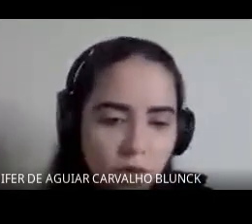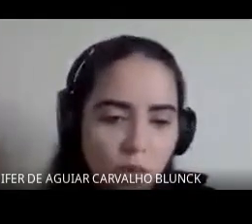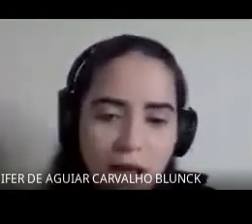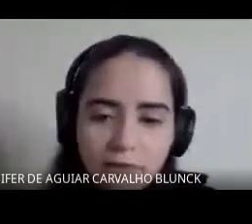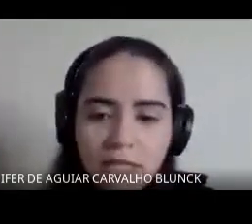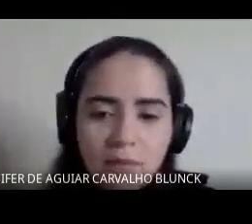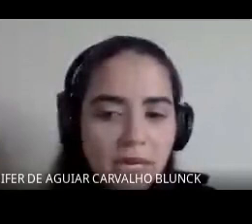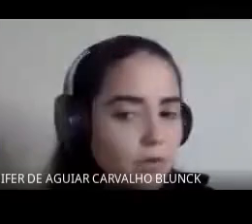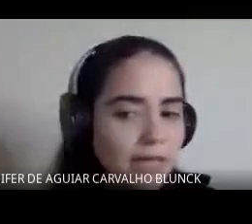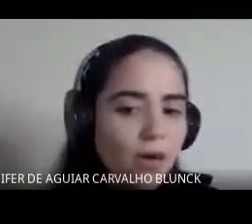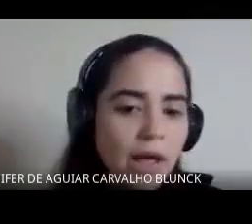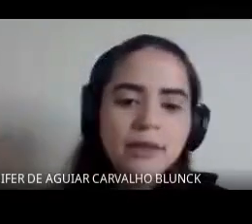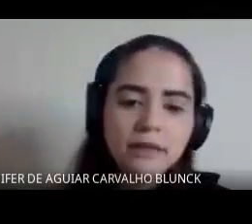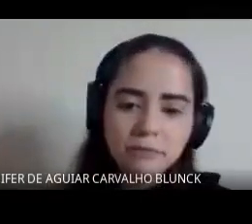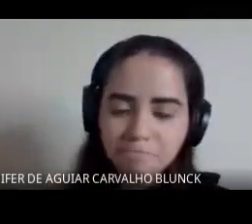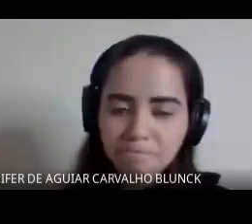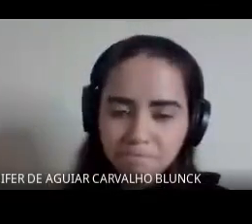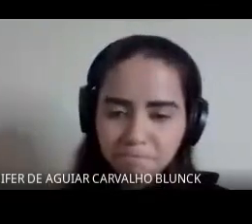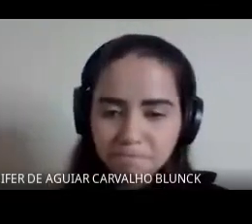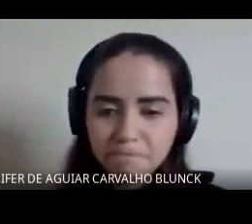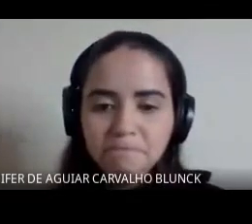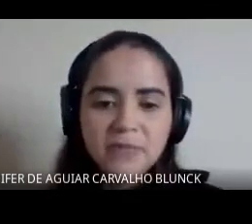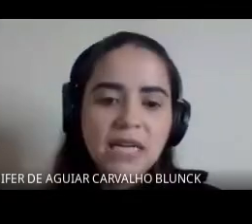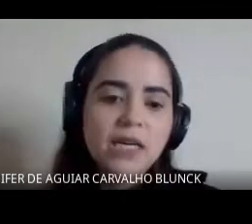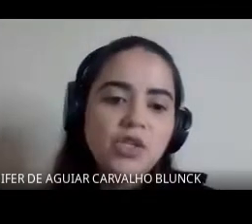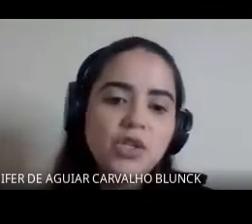Essa número 4 aqui também não está correta, tá?